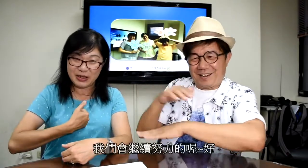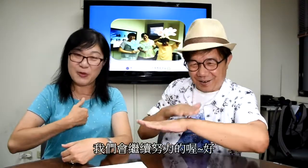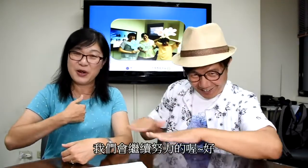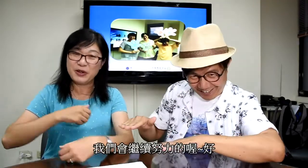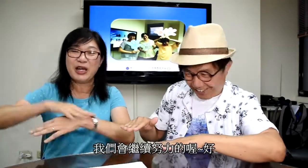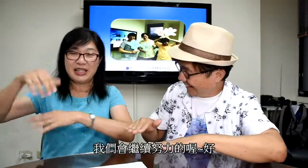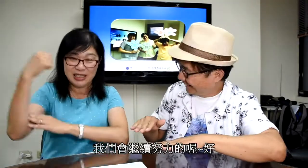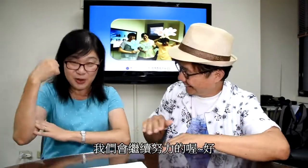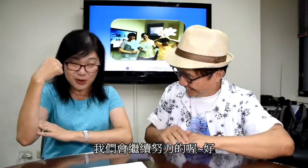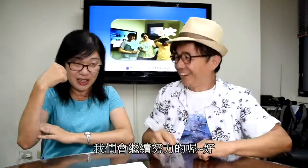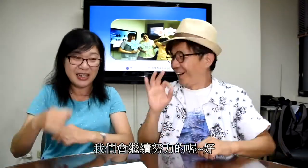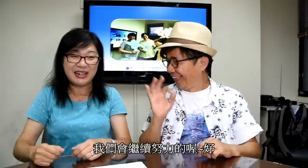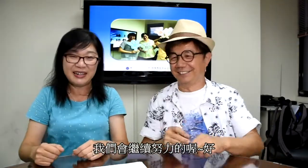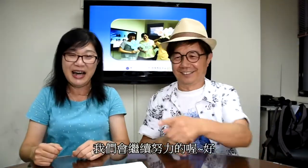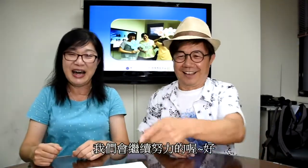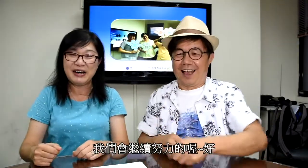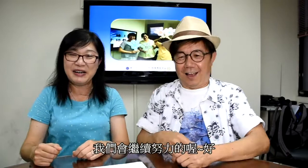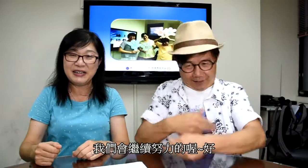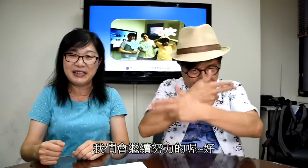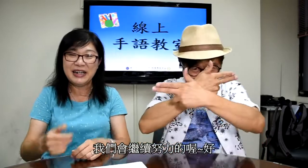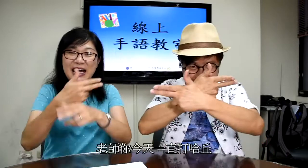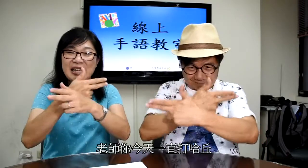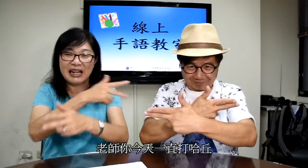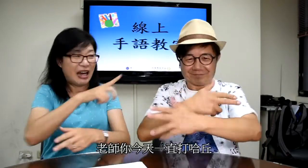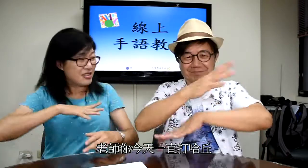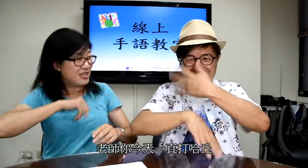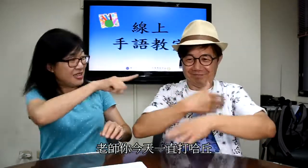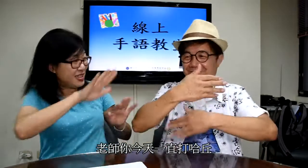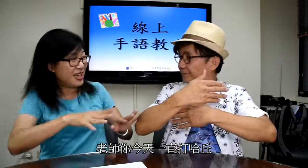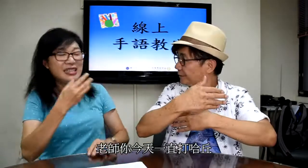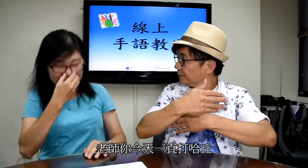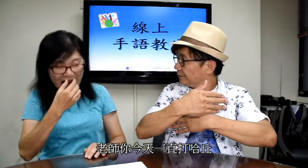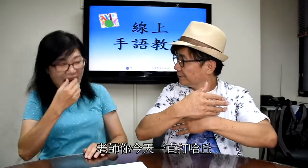我们会继续努力的哦。好，老师你今天一直打哈欠，